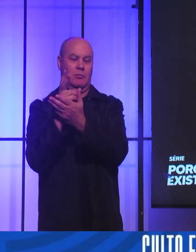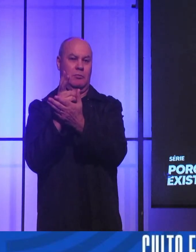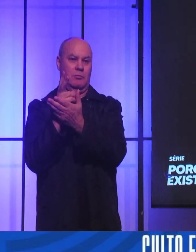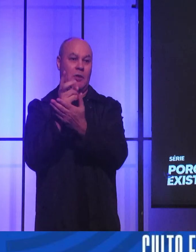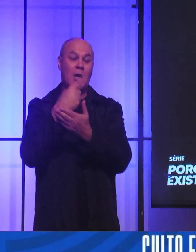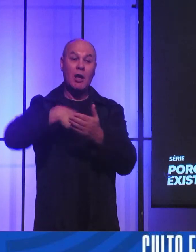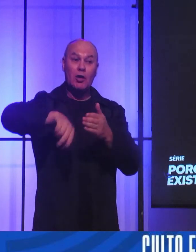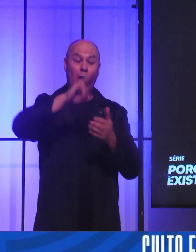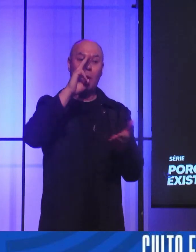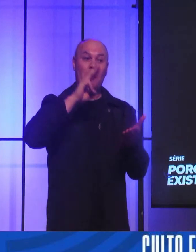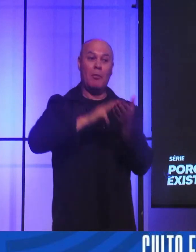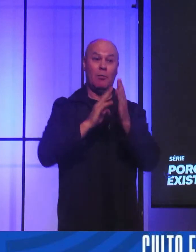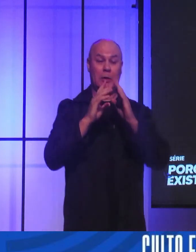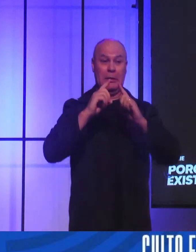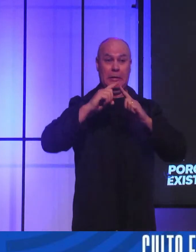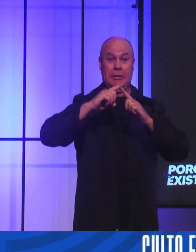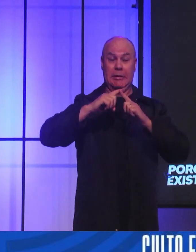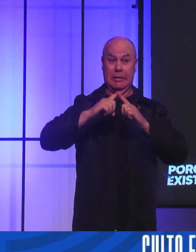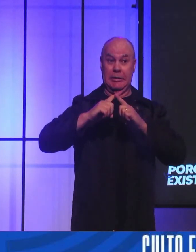que nós,